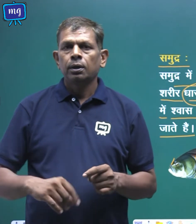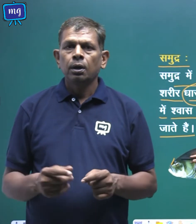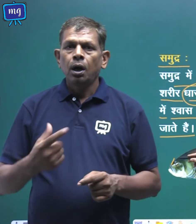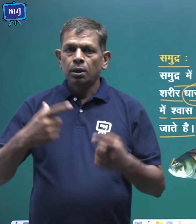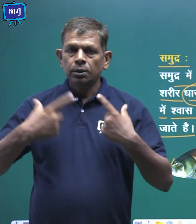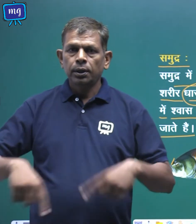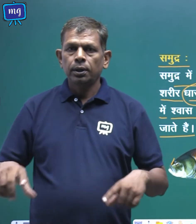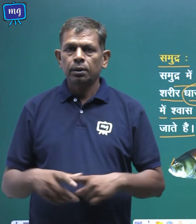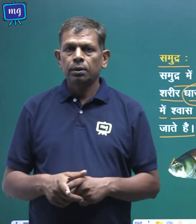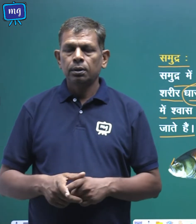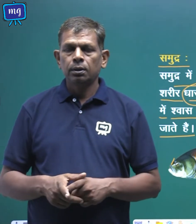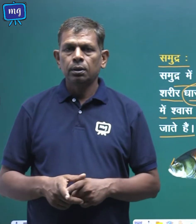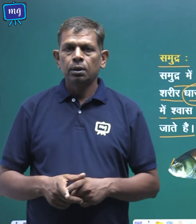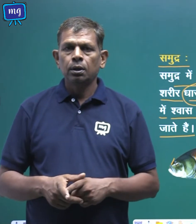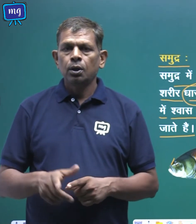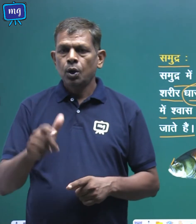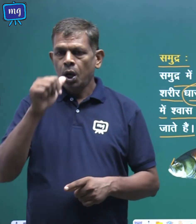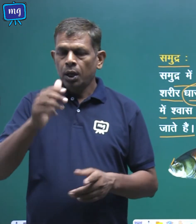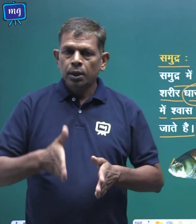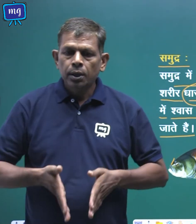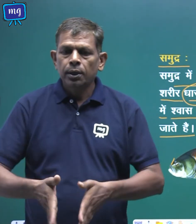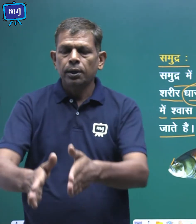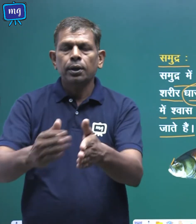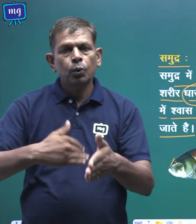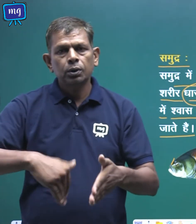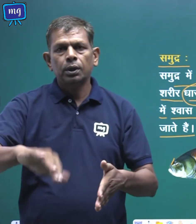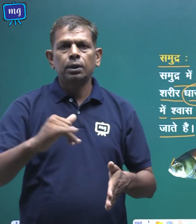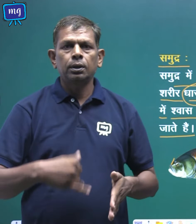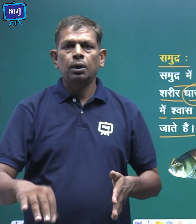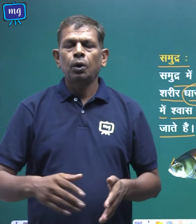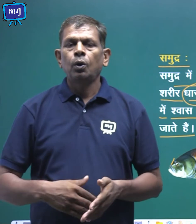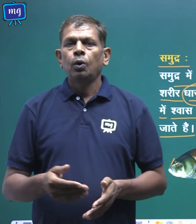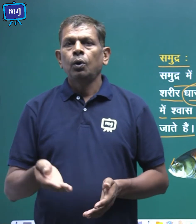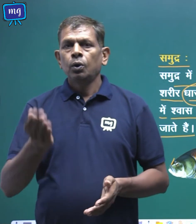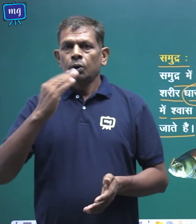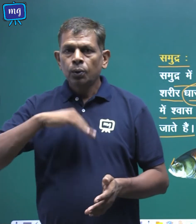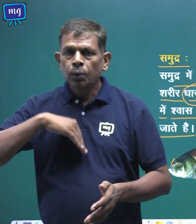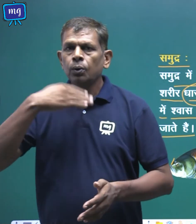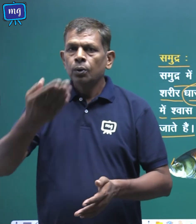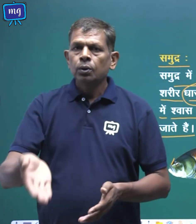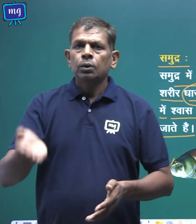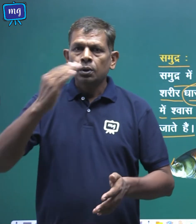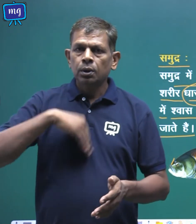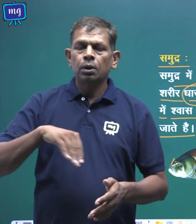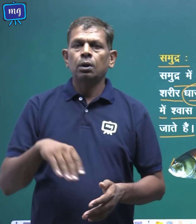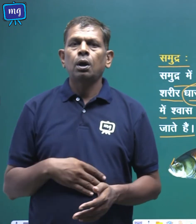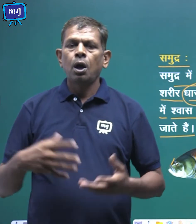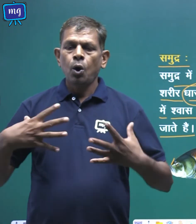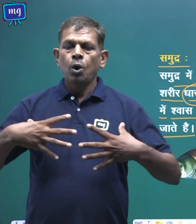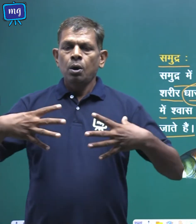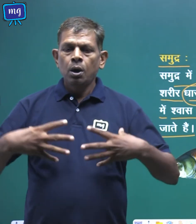शरीर धारा रेखीय होता है और सांस लेने के लिए फेफड़े